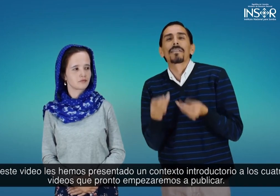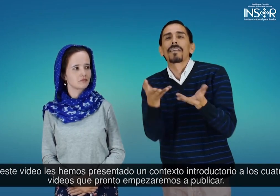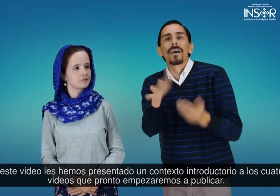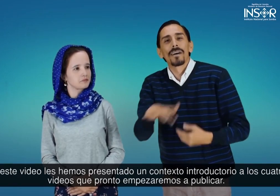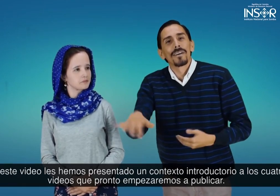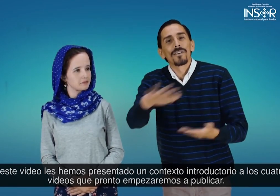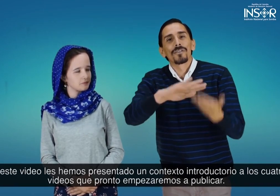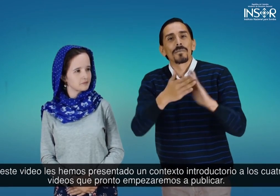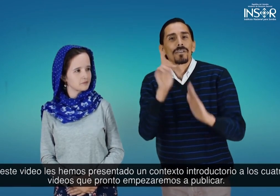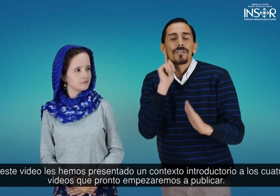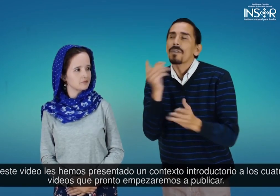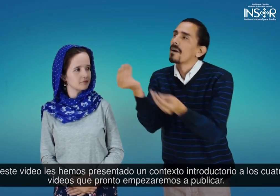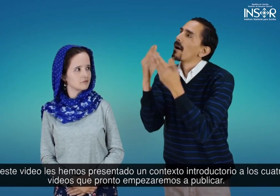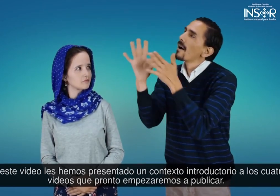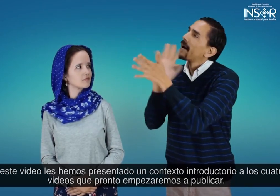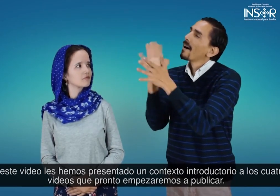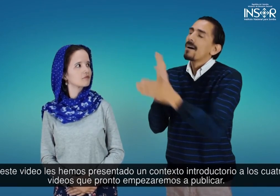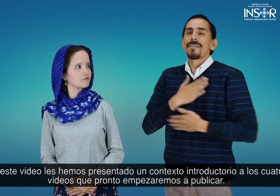empezaremos a publicar